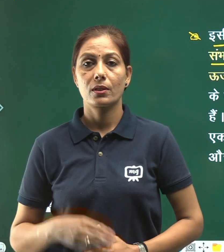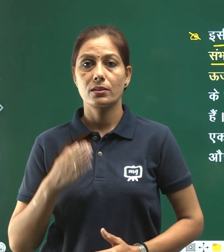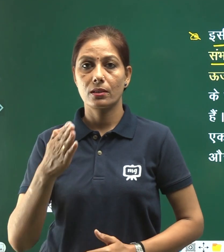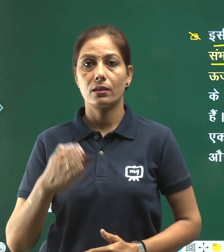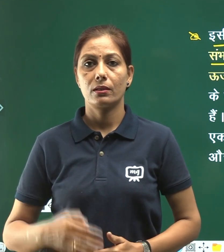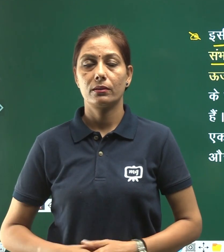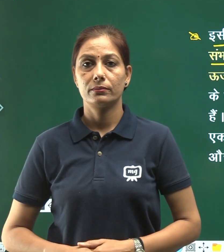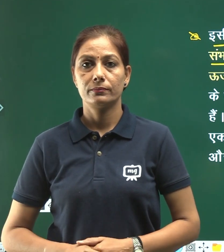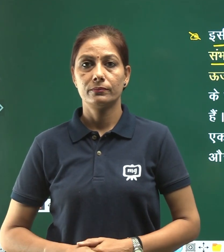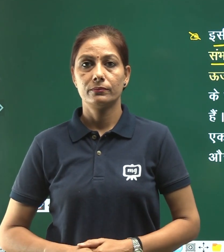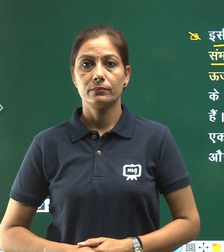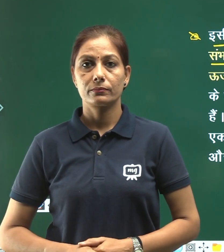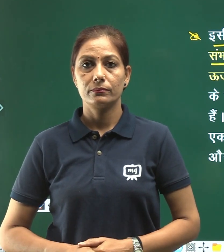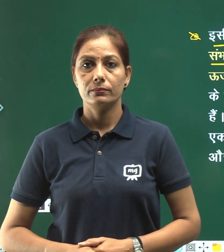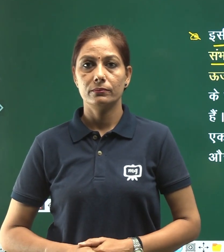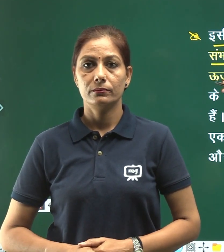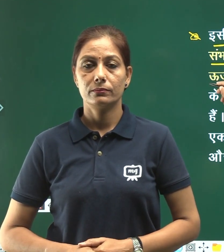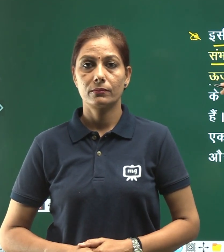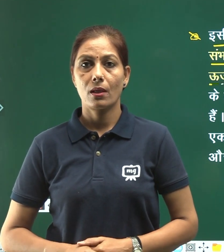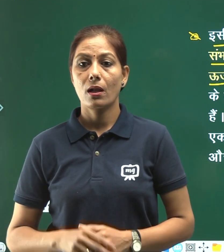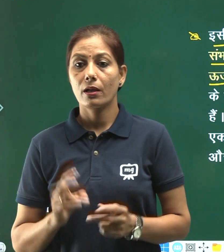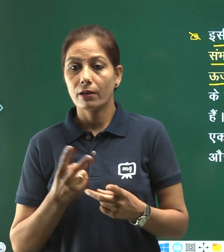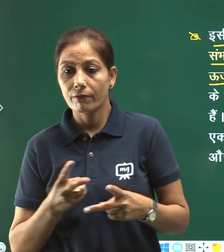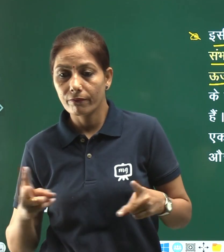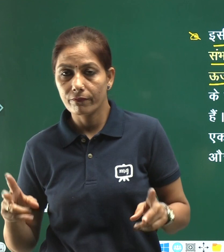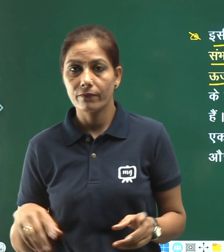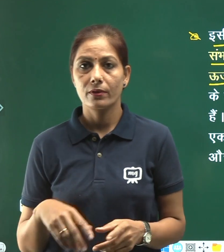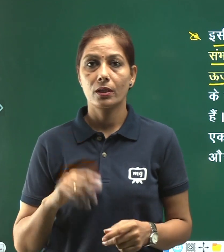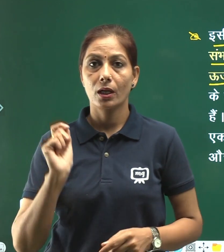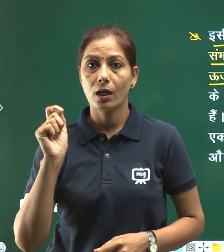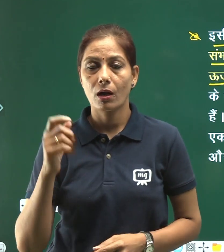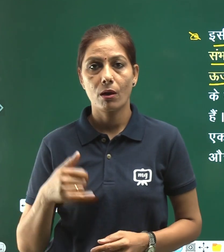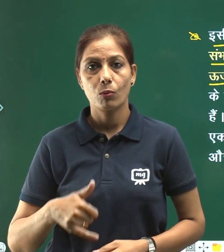जहां रचनात्मक ऊर्जा होती है,